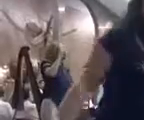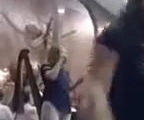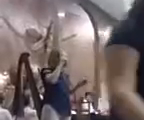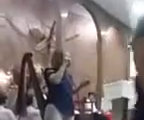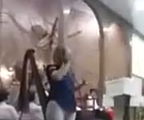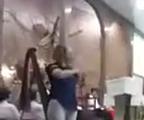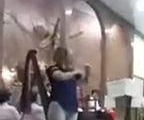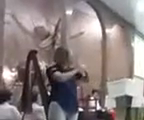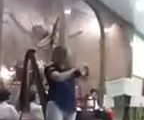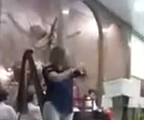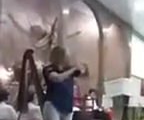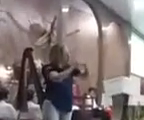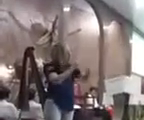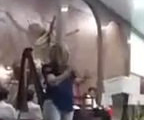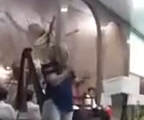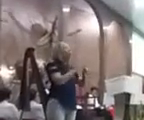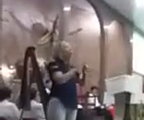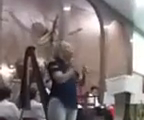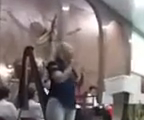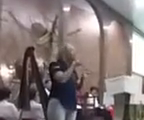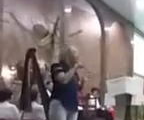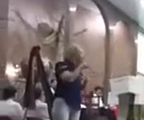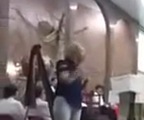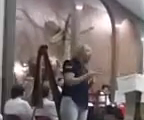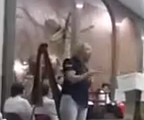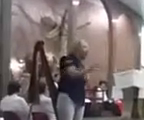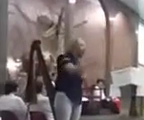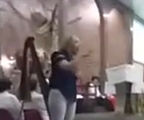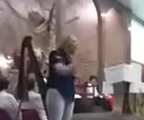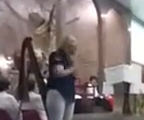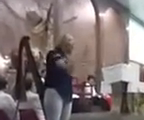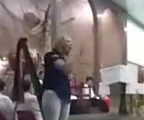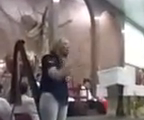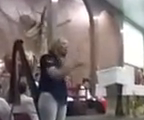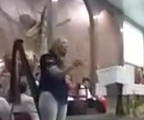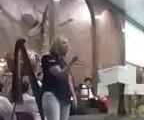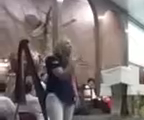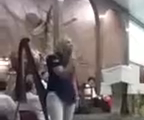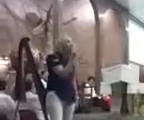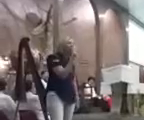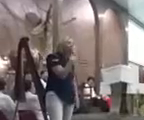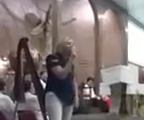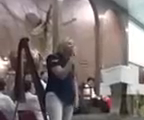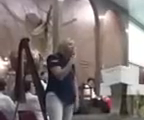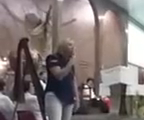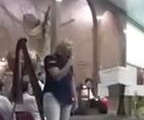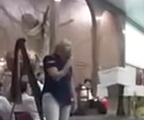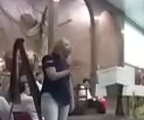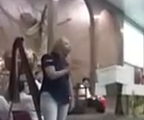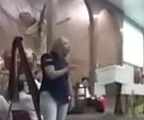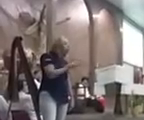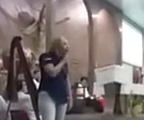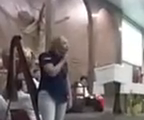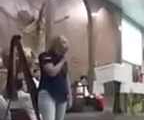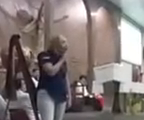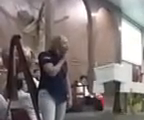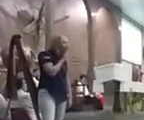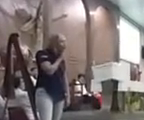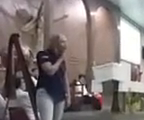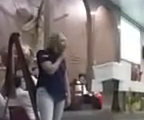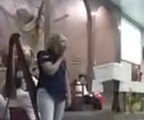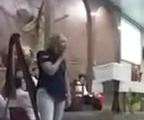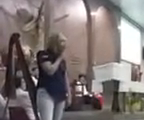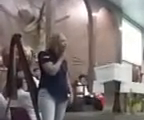dia. Porque senão nós seremos eternamente pessoas acomodadas, frias, calculistas